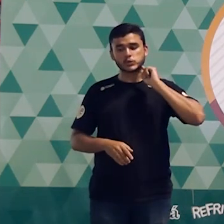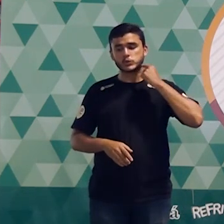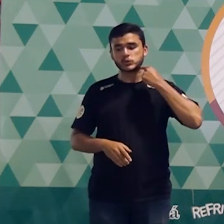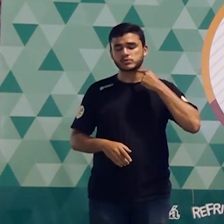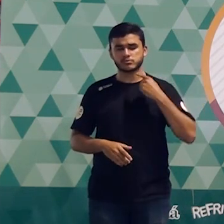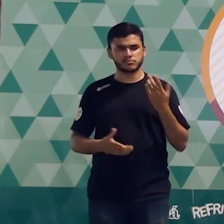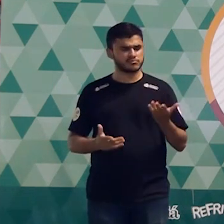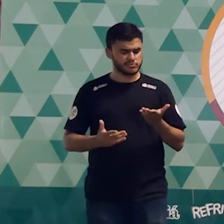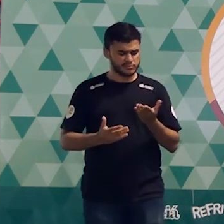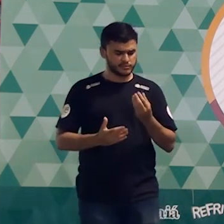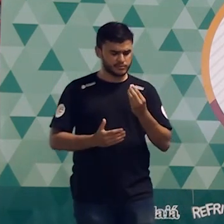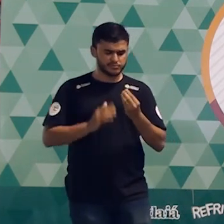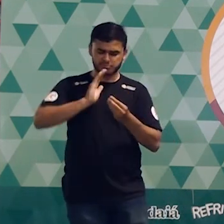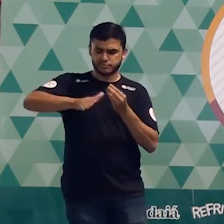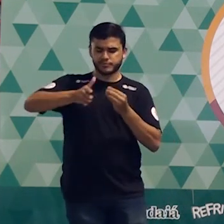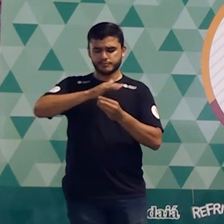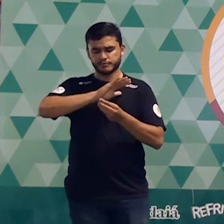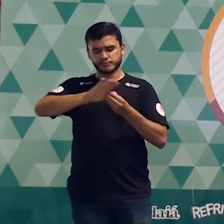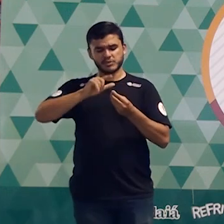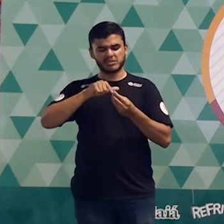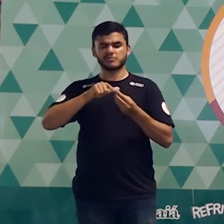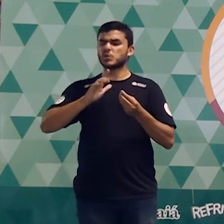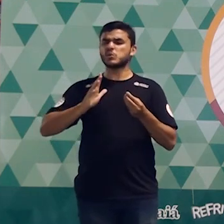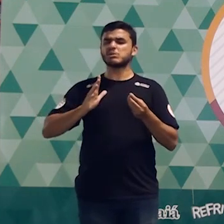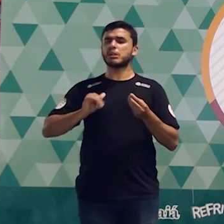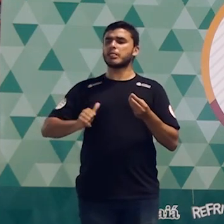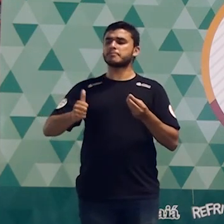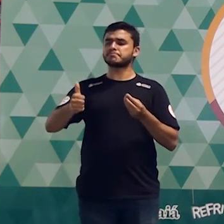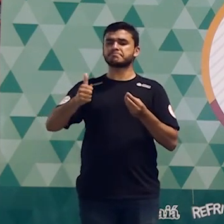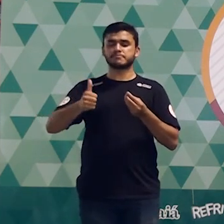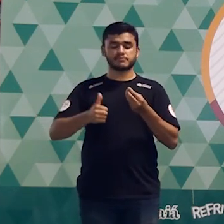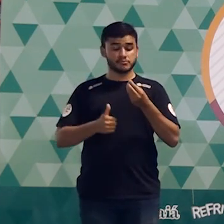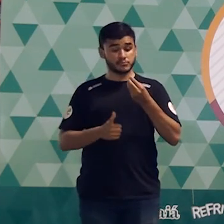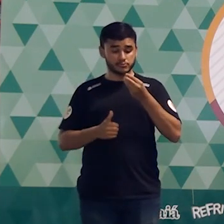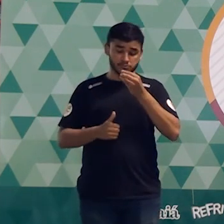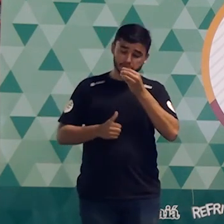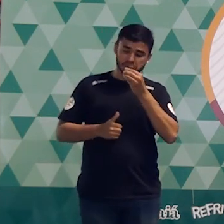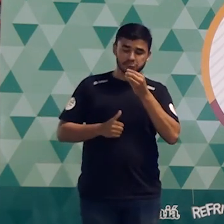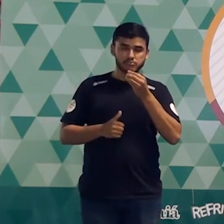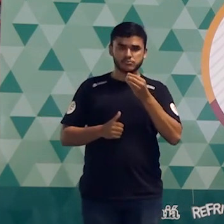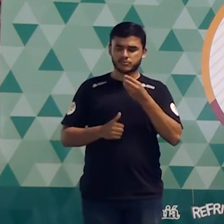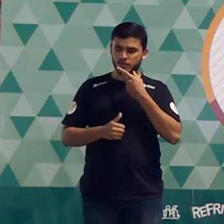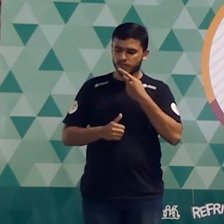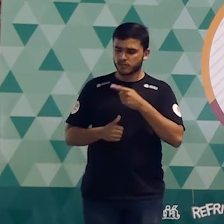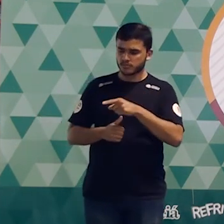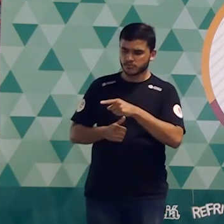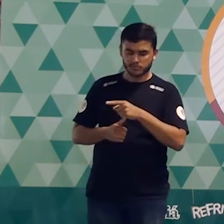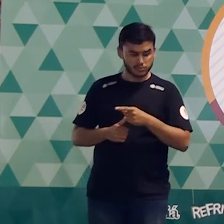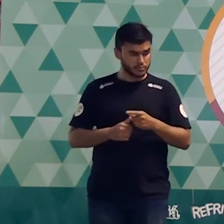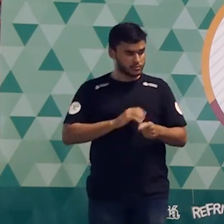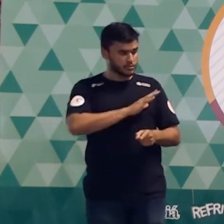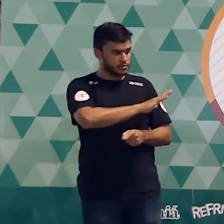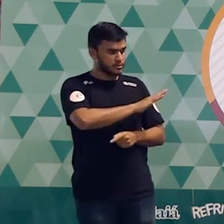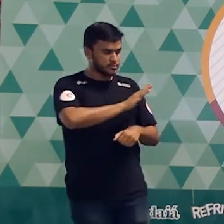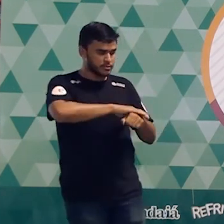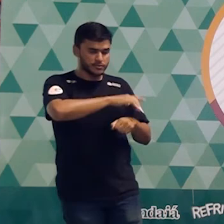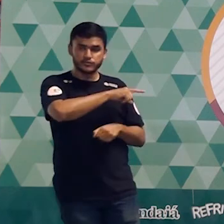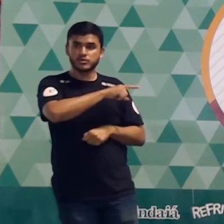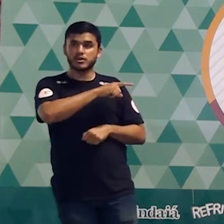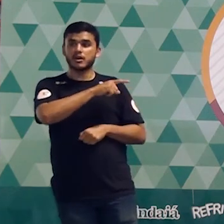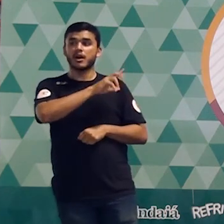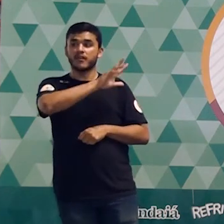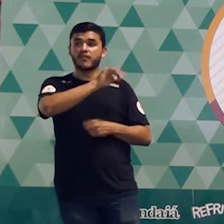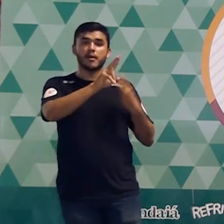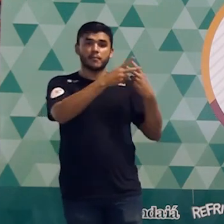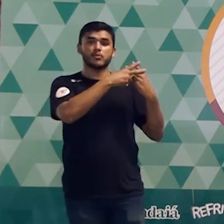Não, era só uma areiazinha, eu já tirei. Mas, não, e se tiver alguma coisa que tu não enxerga? Quando você dissesse uma coisa dessa, o cara rachava que você era bruxo, tu ia